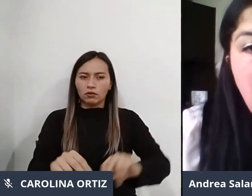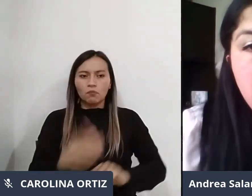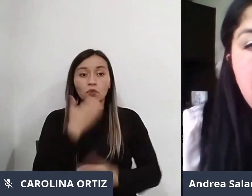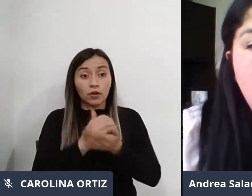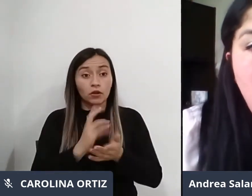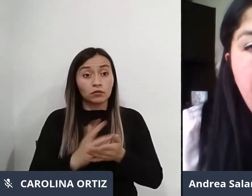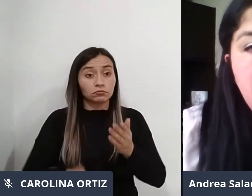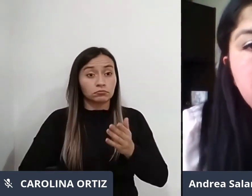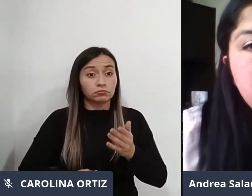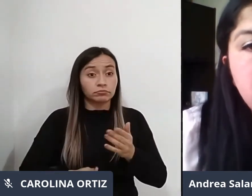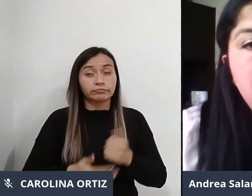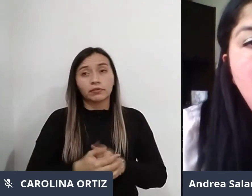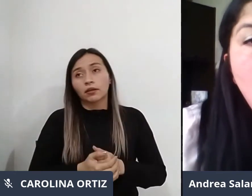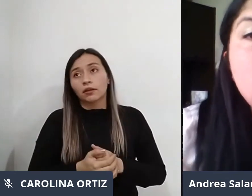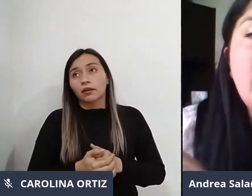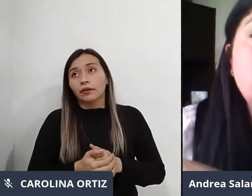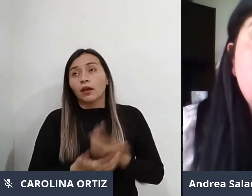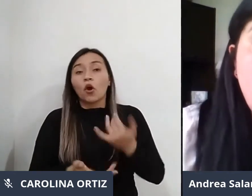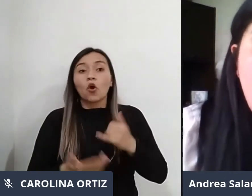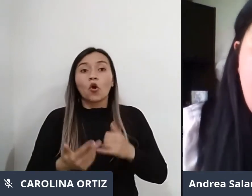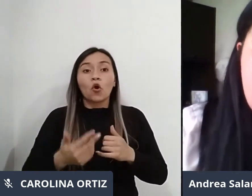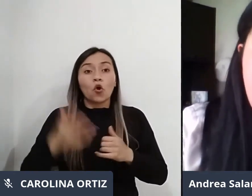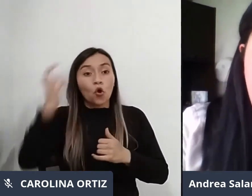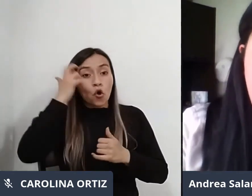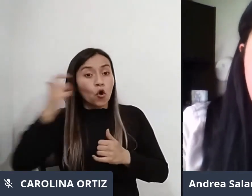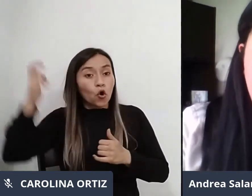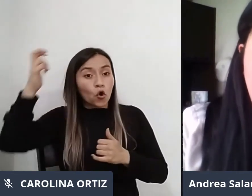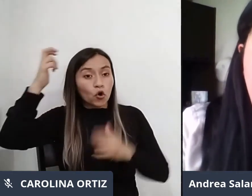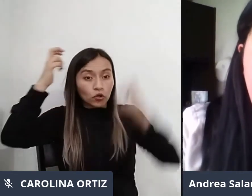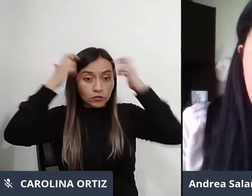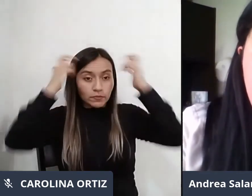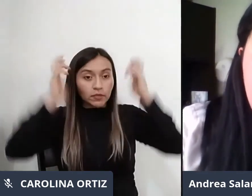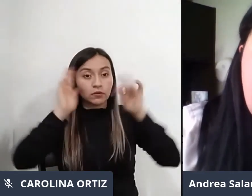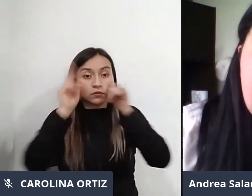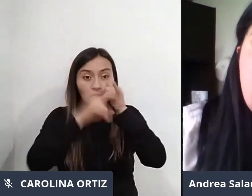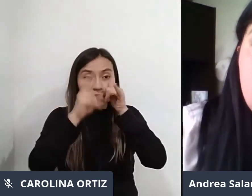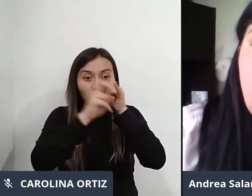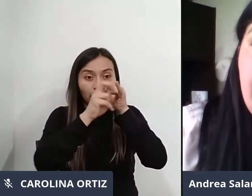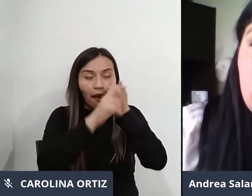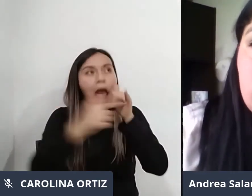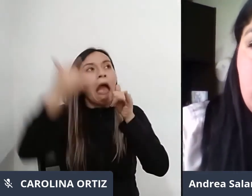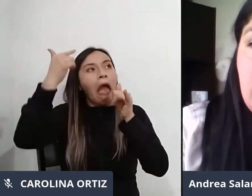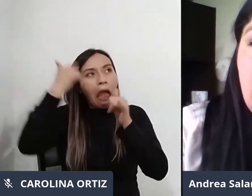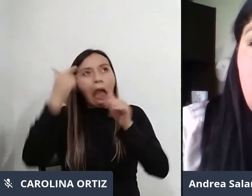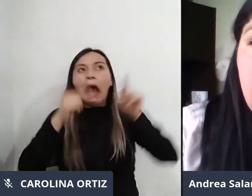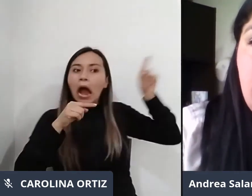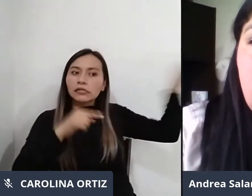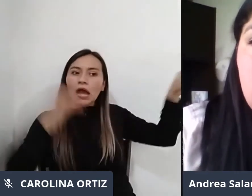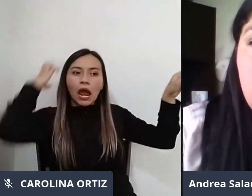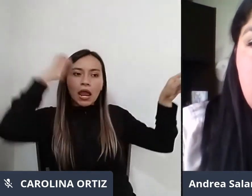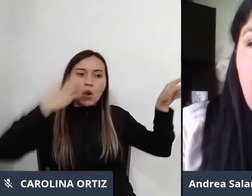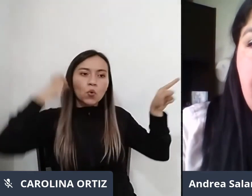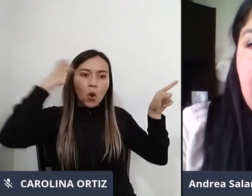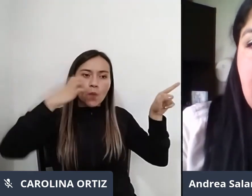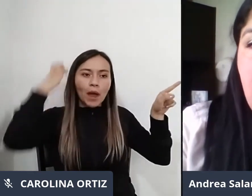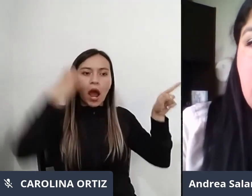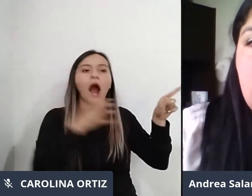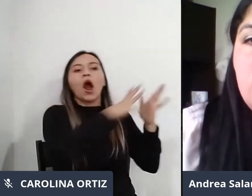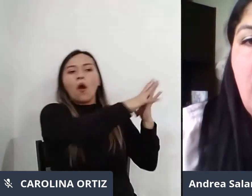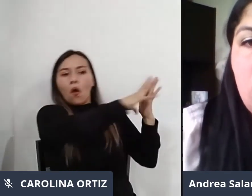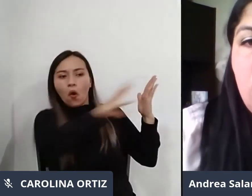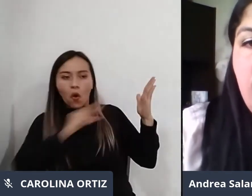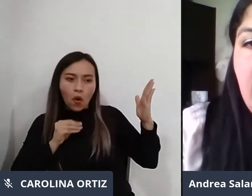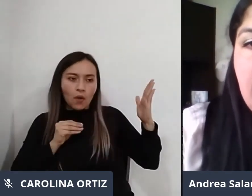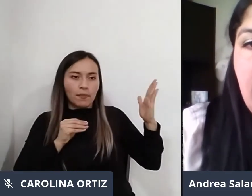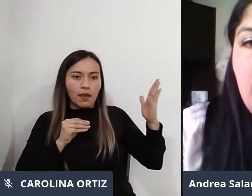científico pensado desde Europa, ¿sí? Una historia pensada desde Europa, que en estos momentos, desde lo crítico, no nos permite